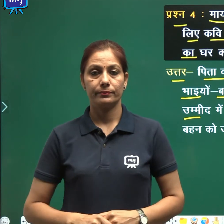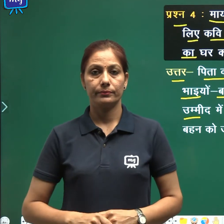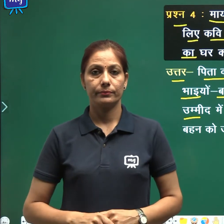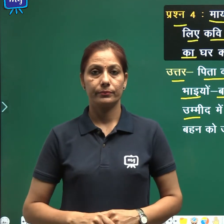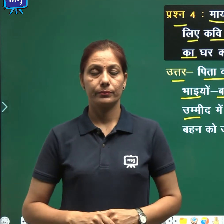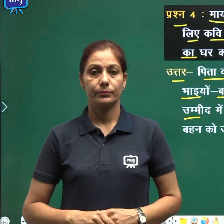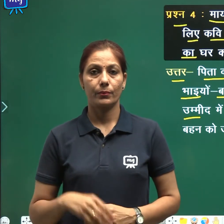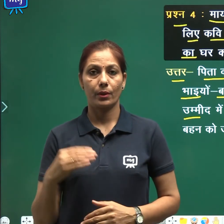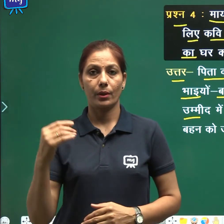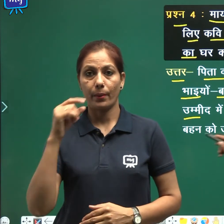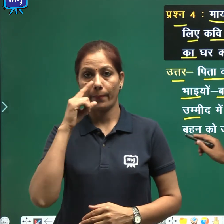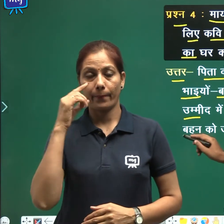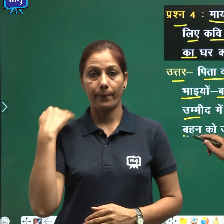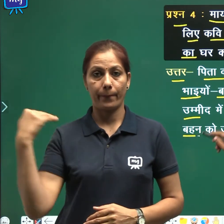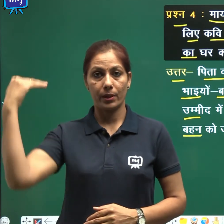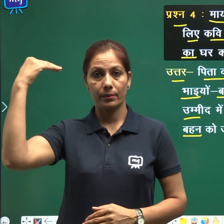बड़ी बहन को